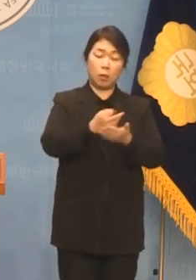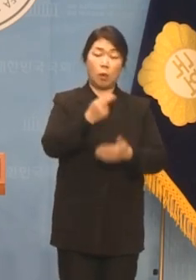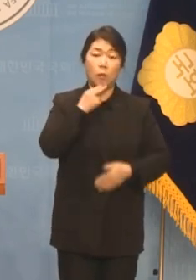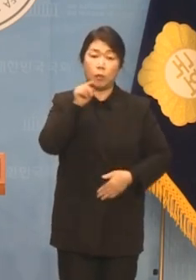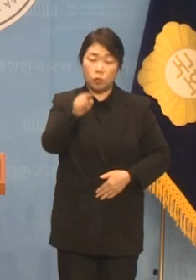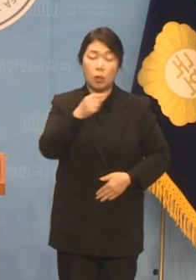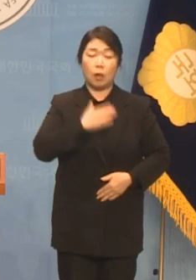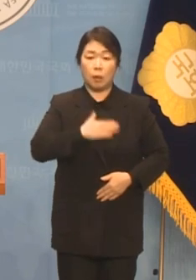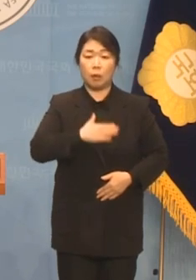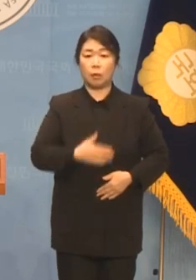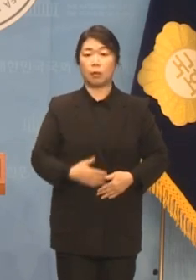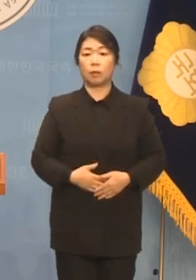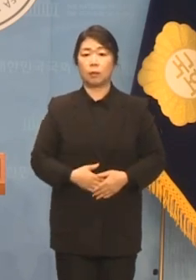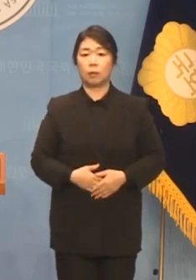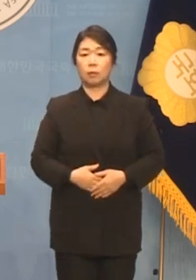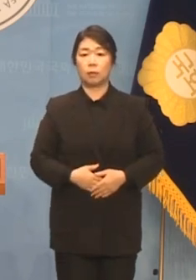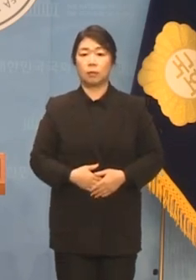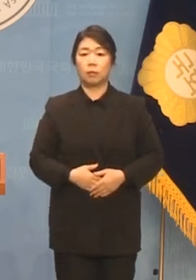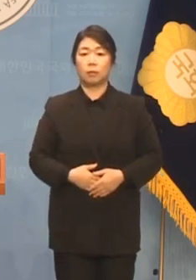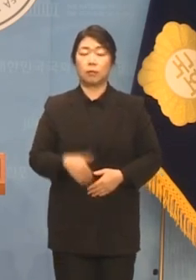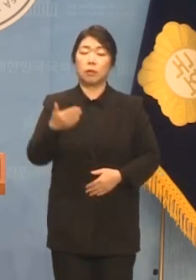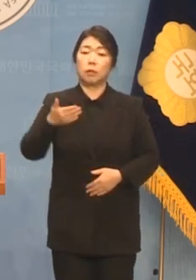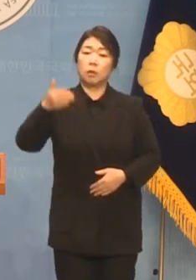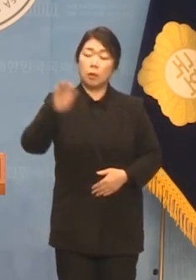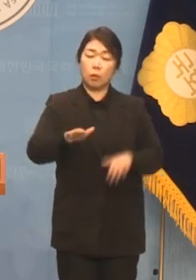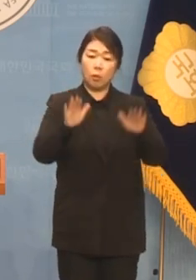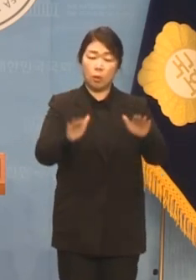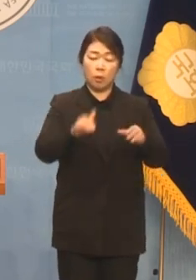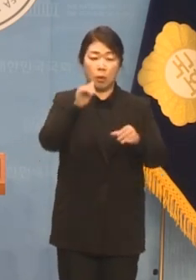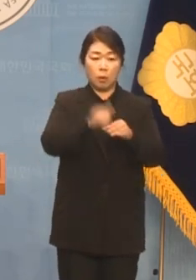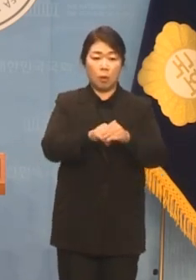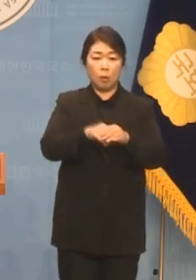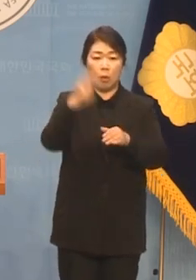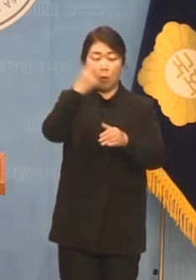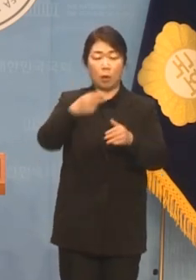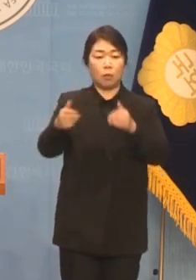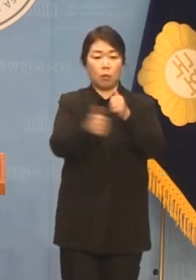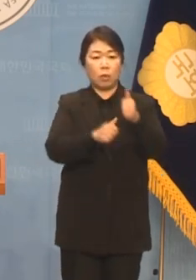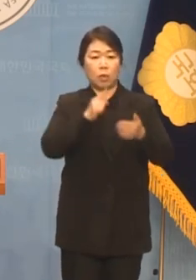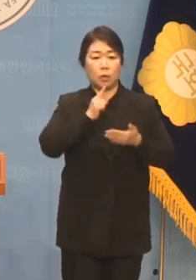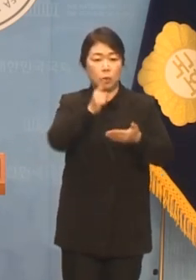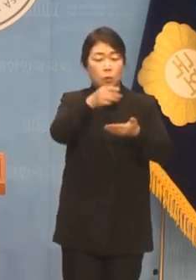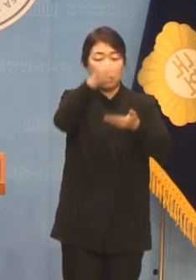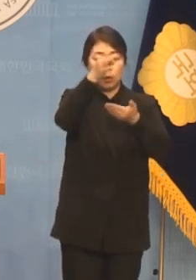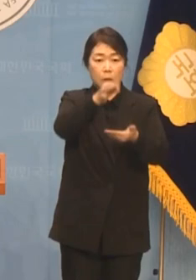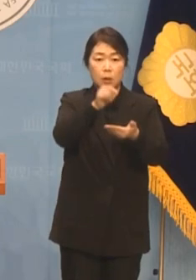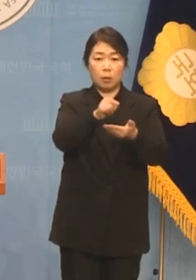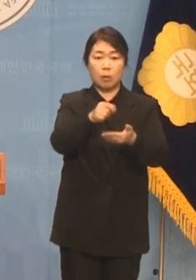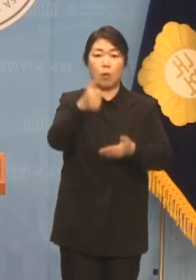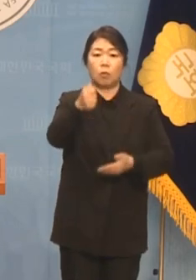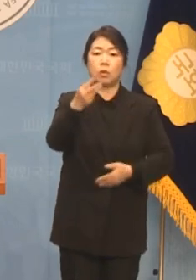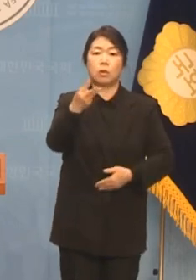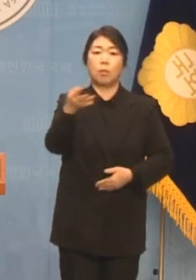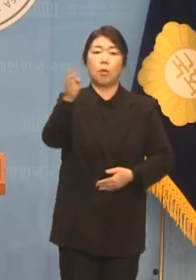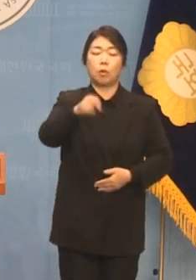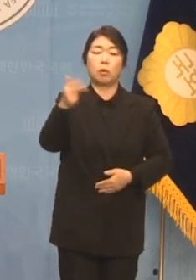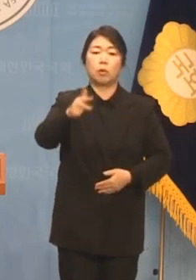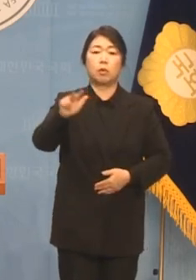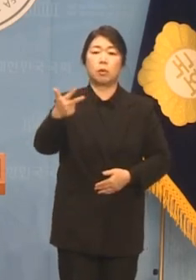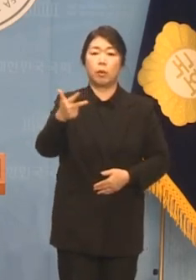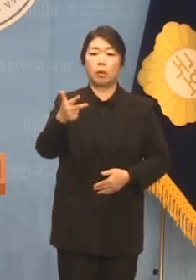걸로 압니다 하지만 이번 선관위에 신고된 조 대표님의 재산은 53억 7